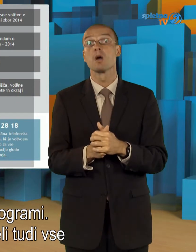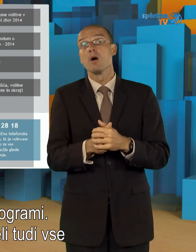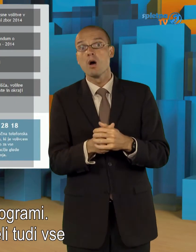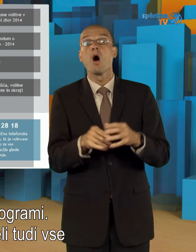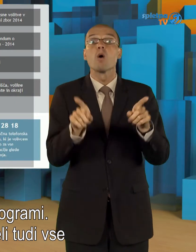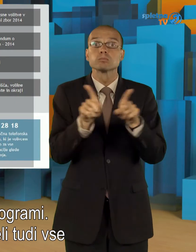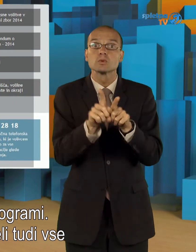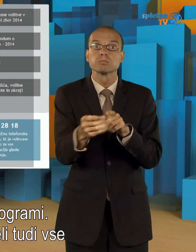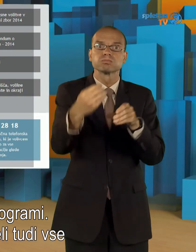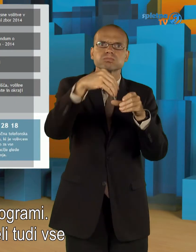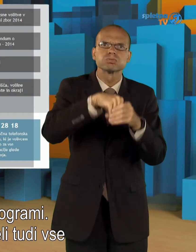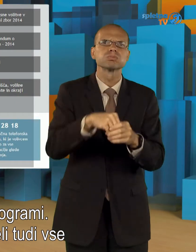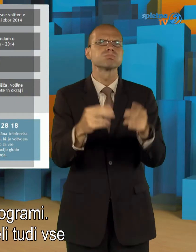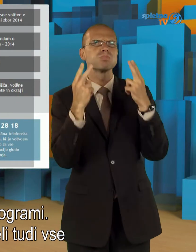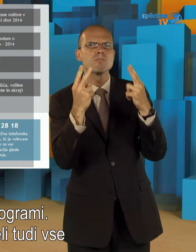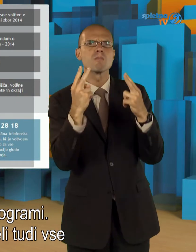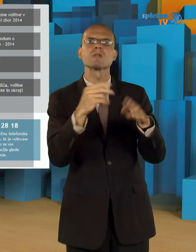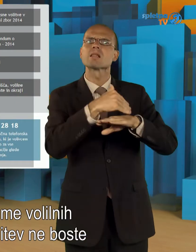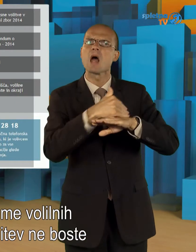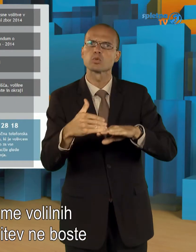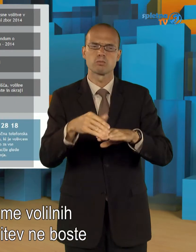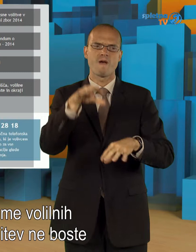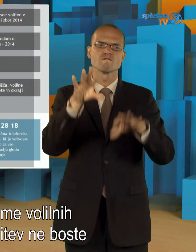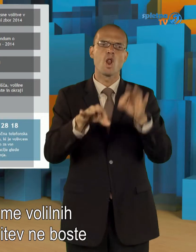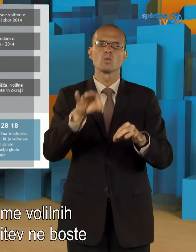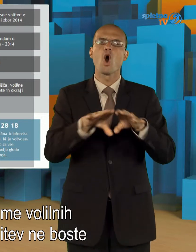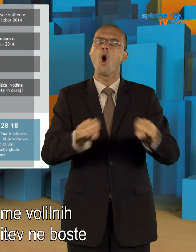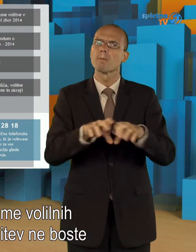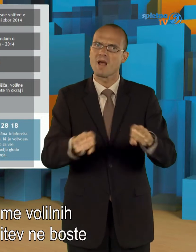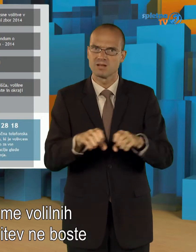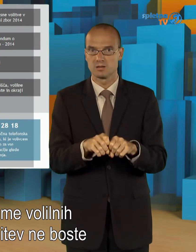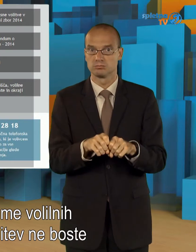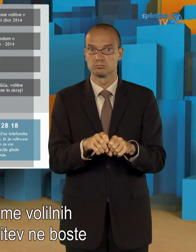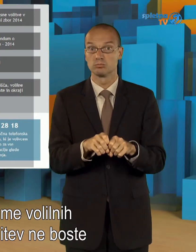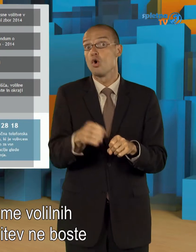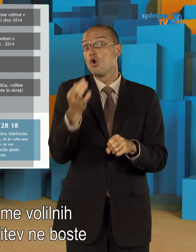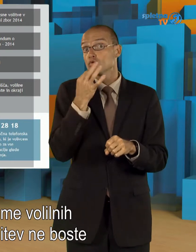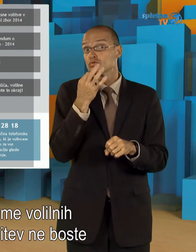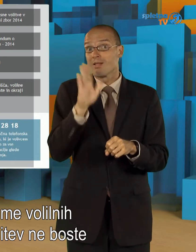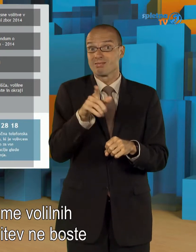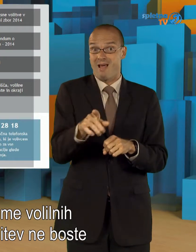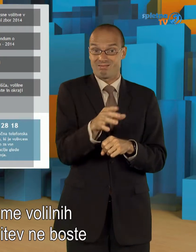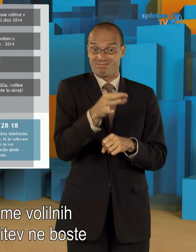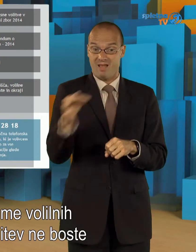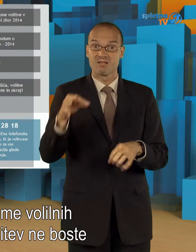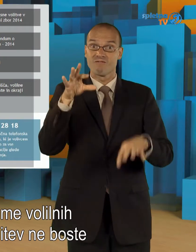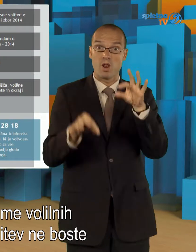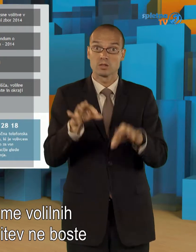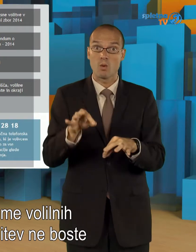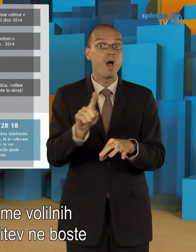Obenem smo zajeli tudi vse pomembnejše datume volilnih opravil, če na dan volitev ne boste glasovali z odhodom na volišče v vašem